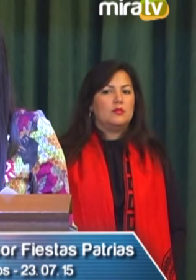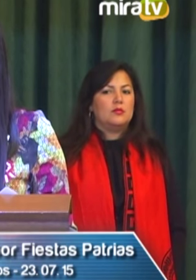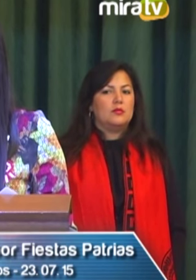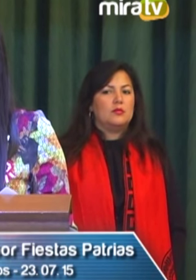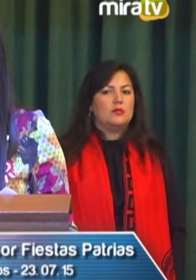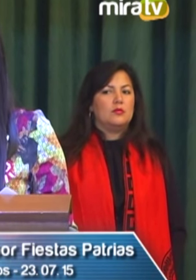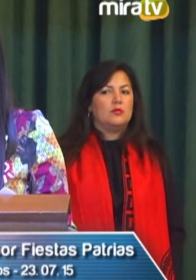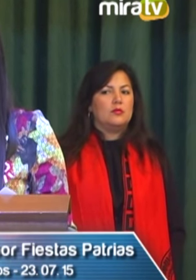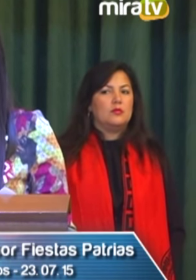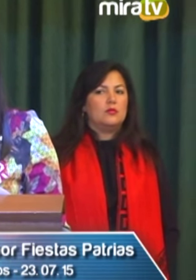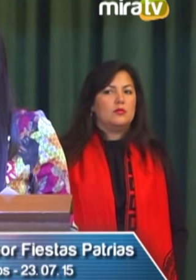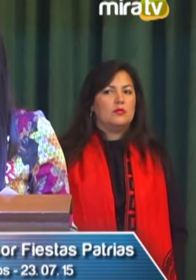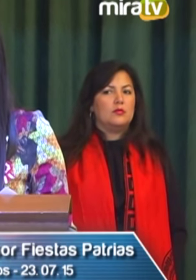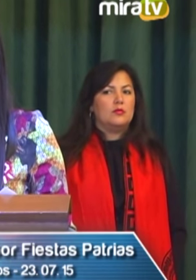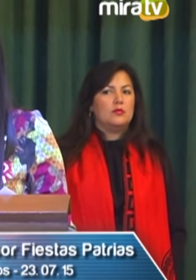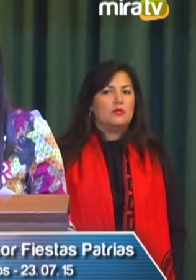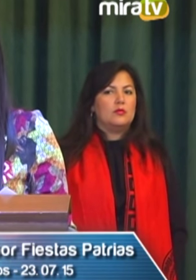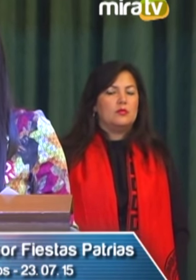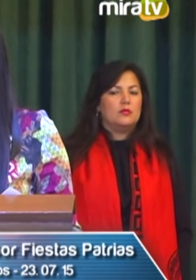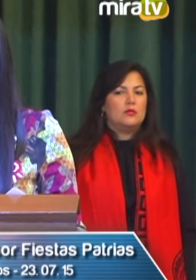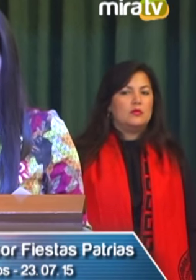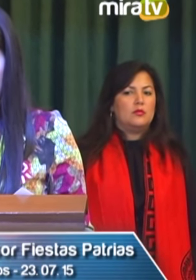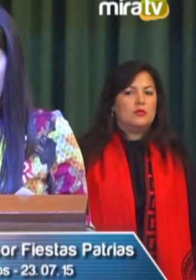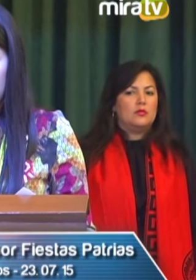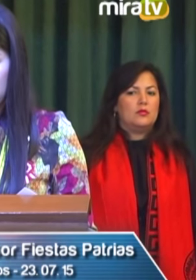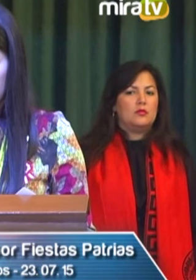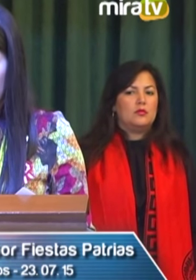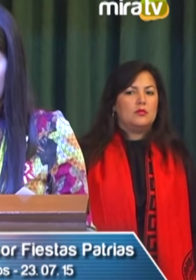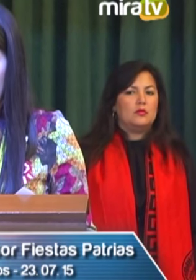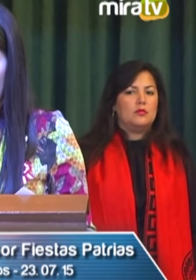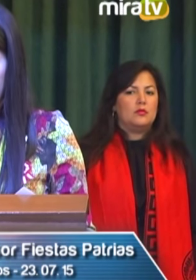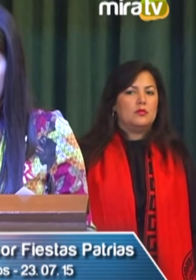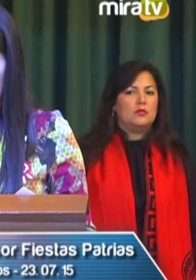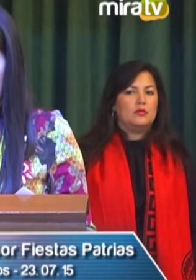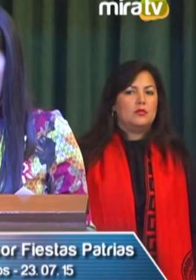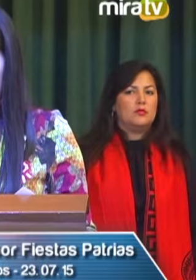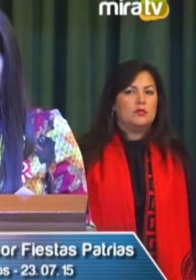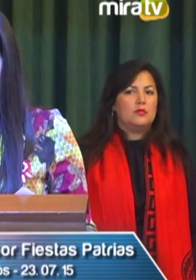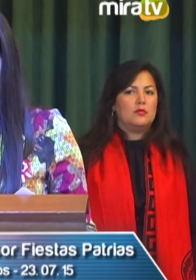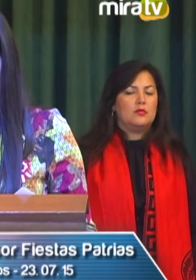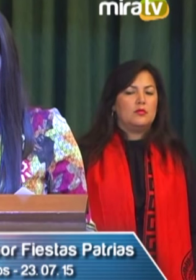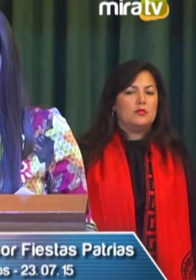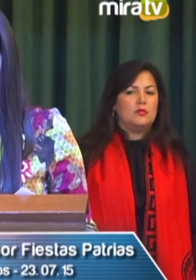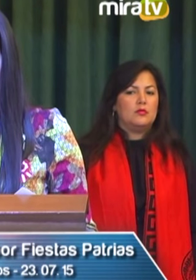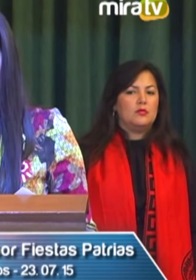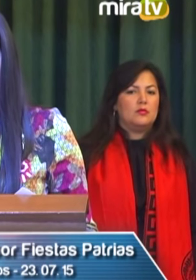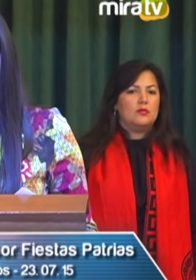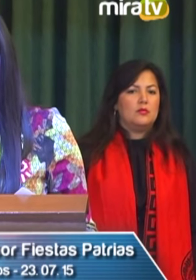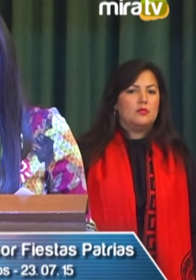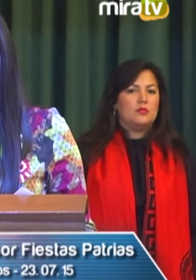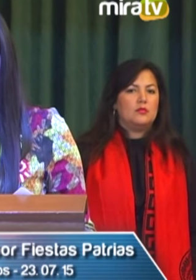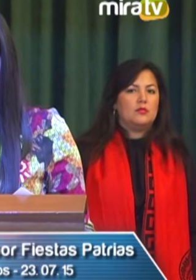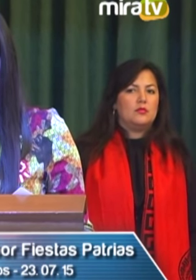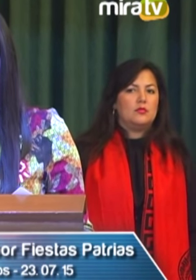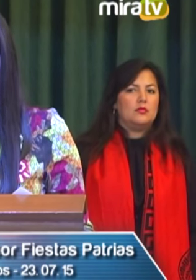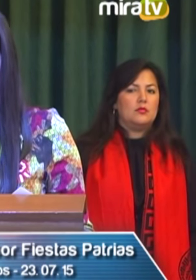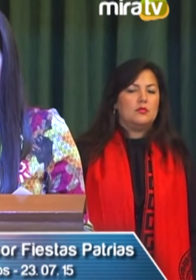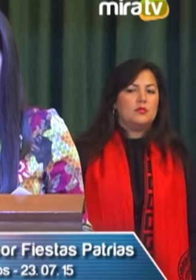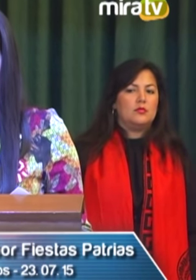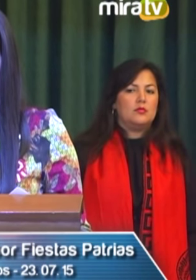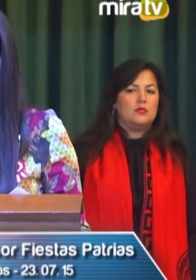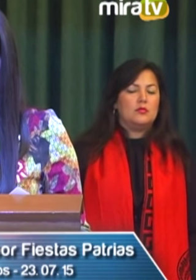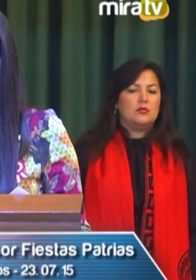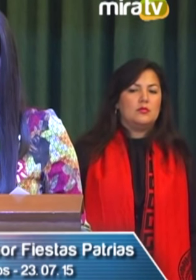profesional, también fue secretario relator del Tribunal de Honor, relator de la Comisión para la Modificación del Código de Ética